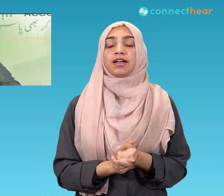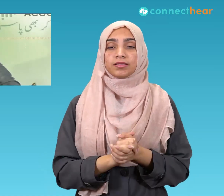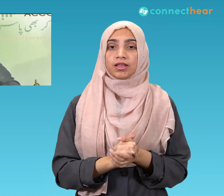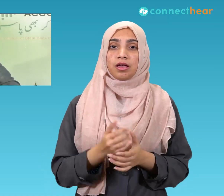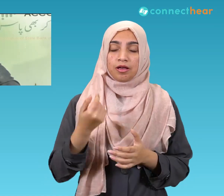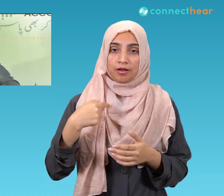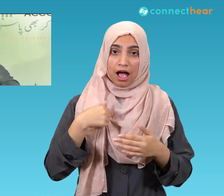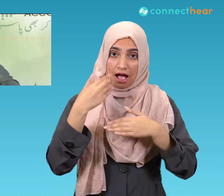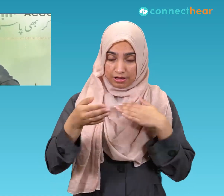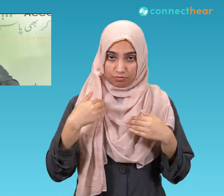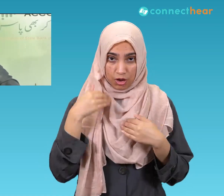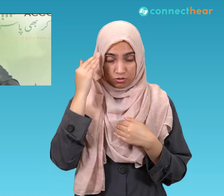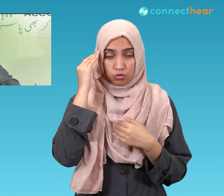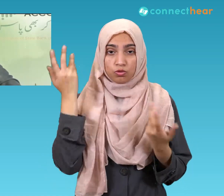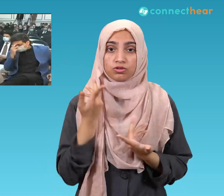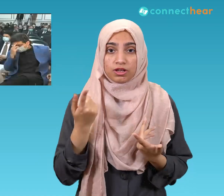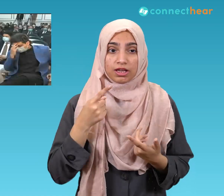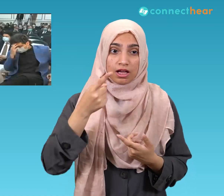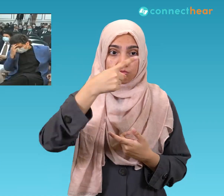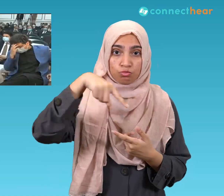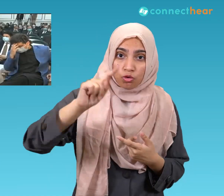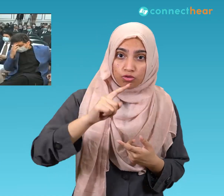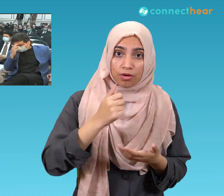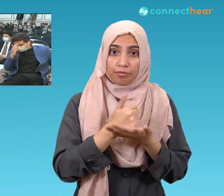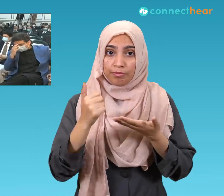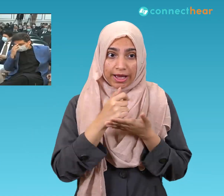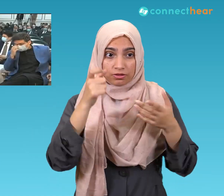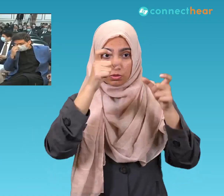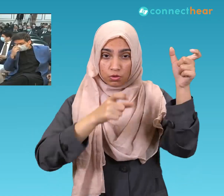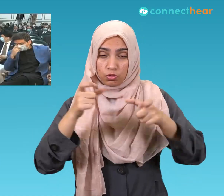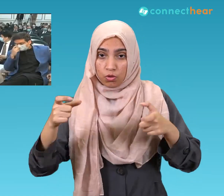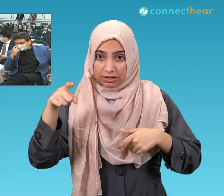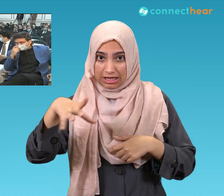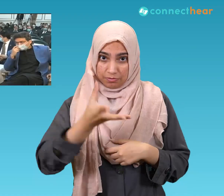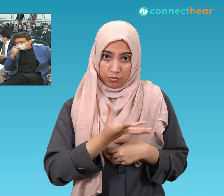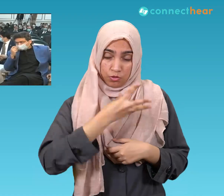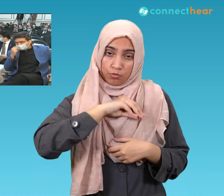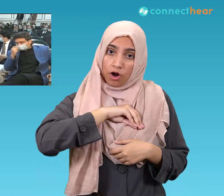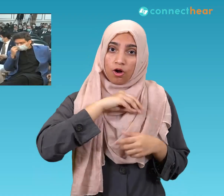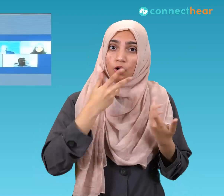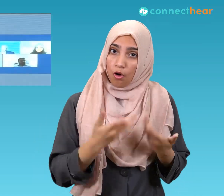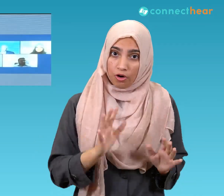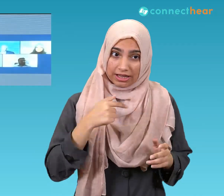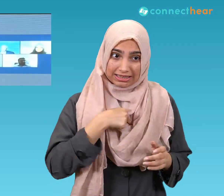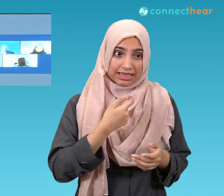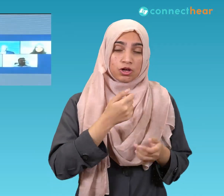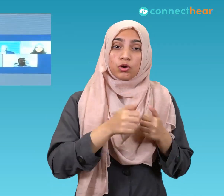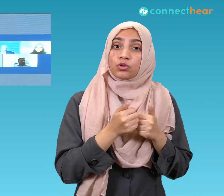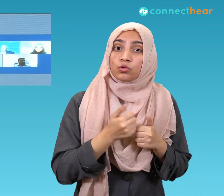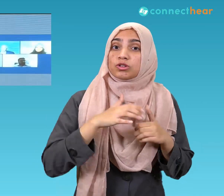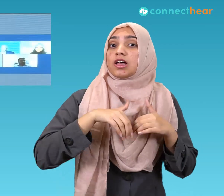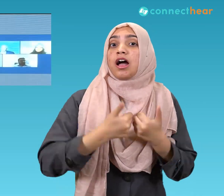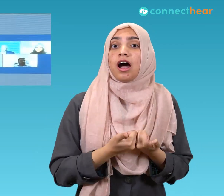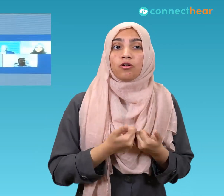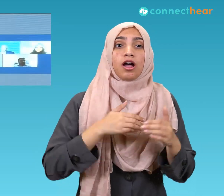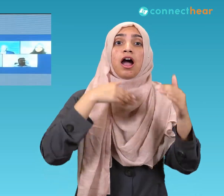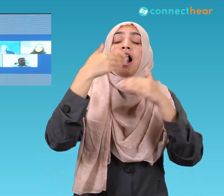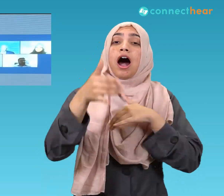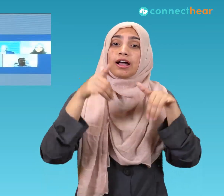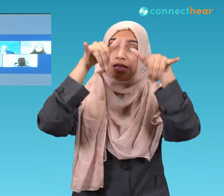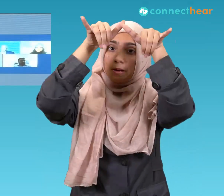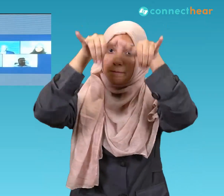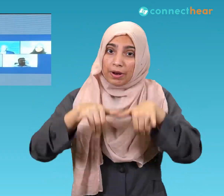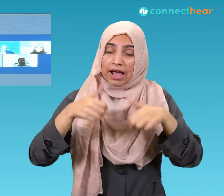استعمال کریں گے اس اکانومی کو گرو کرنے کے لیے. یہ اکانومی جتنی گرو کرے گی اتنی بینکس کا بھی فائدہ ہے.